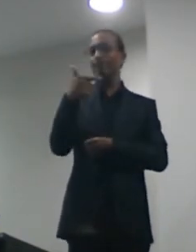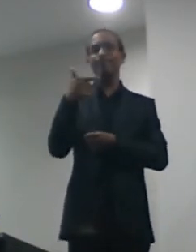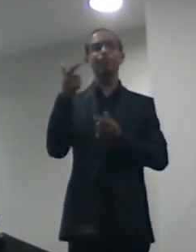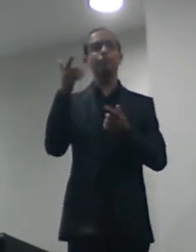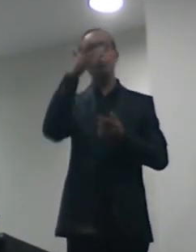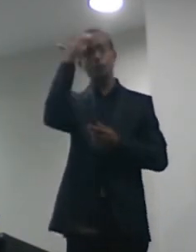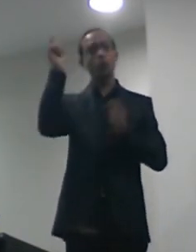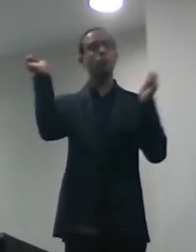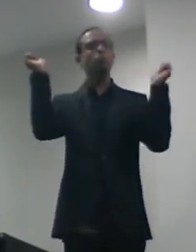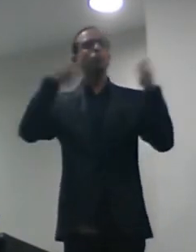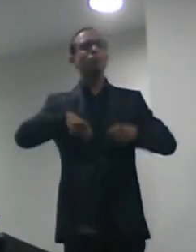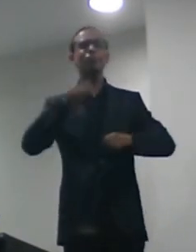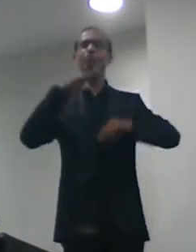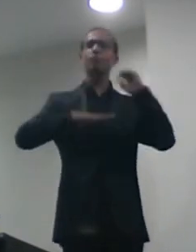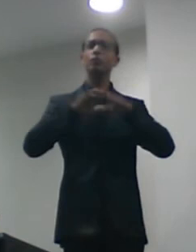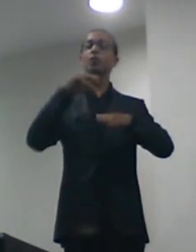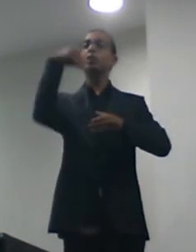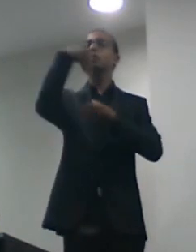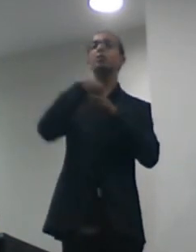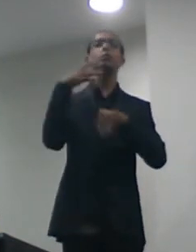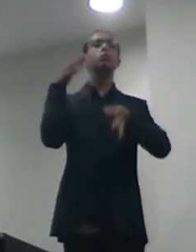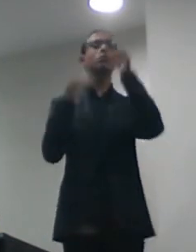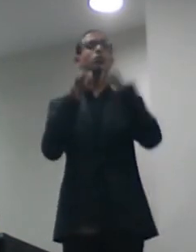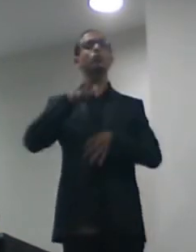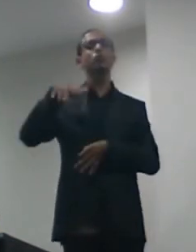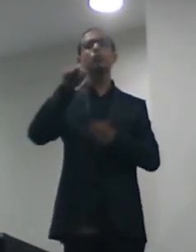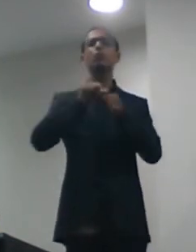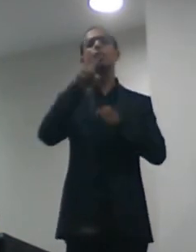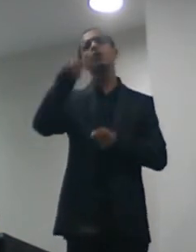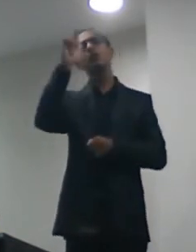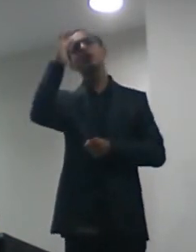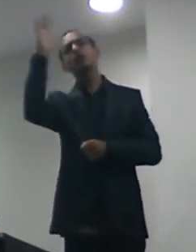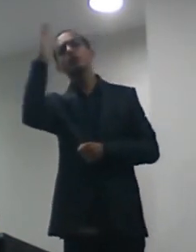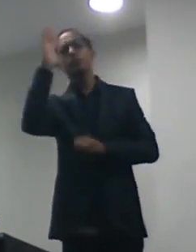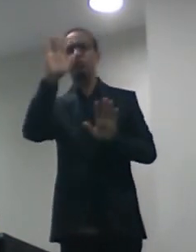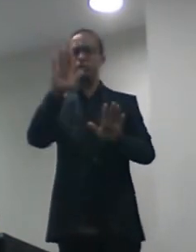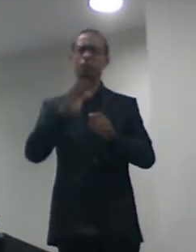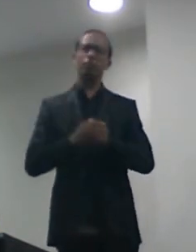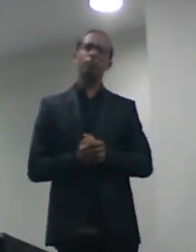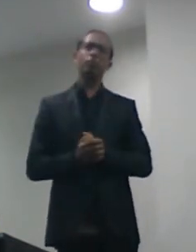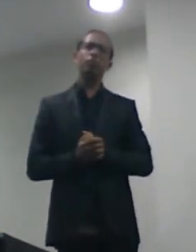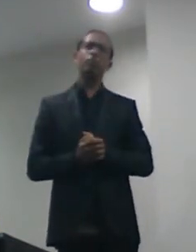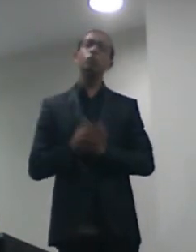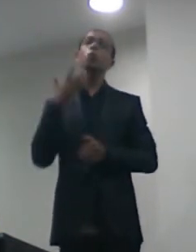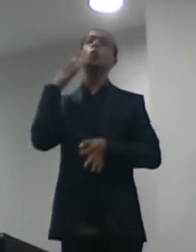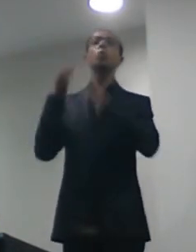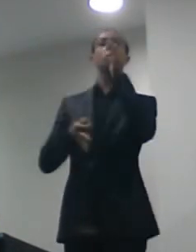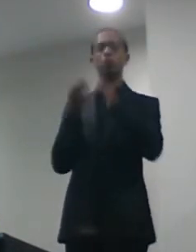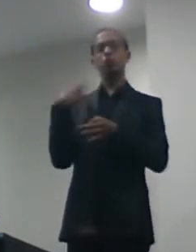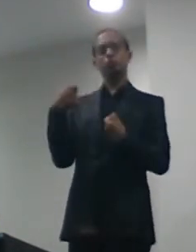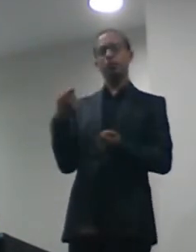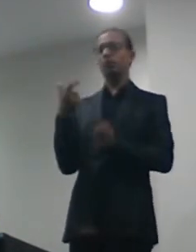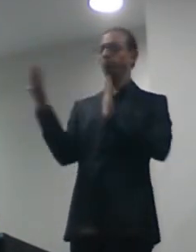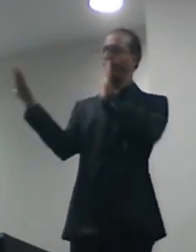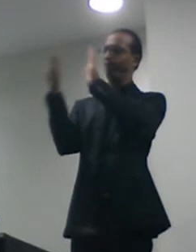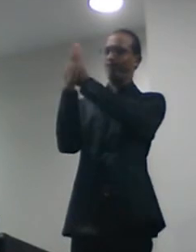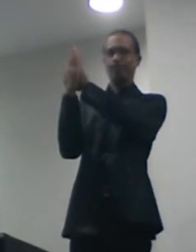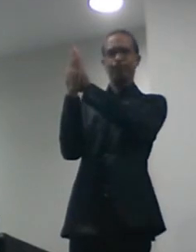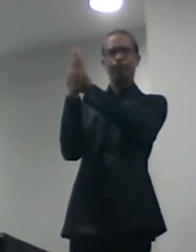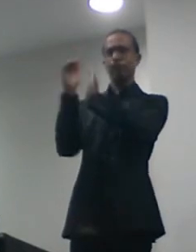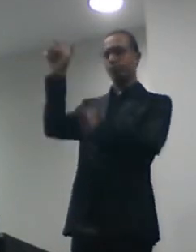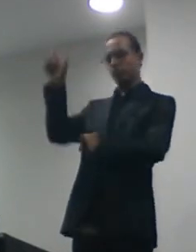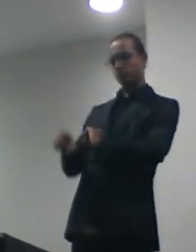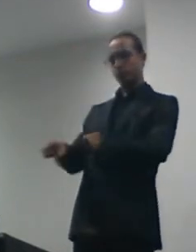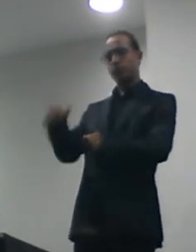ainda, no Poder Judiciário, para poder fazer isso. Vamos imaginar a seguinte situação. O juiz quer fazer um interrogatório com